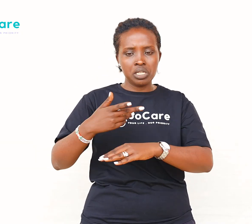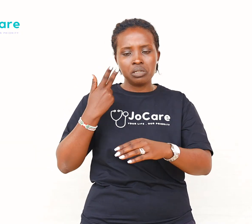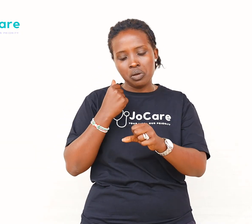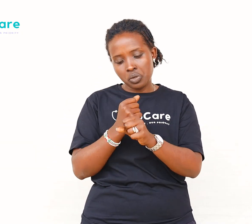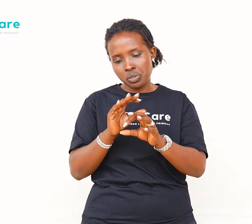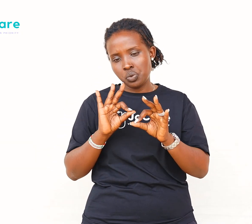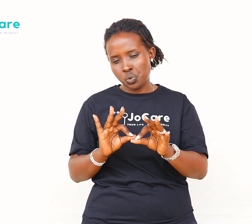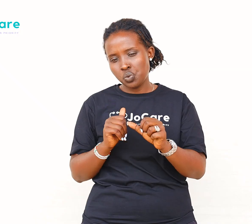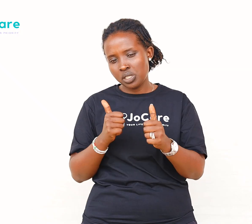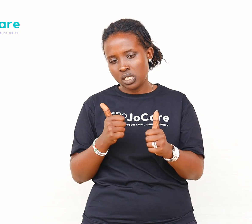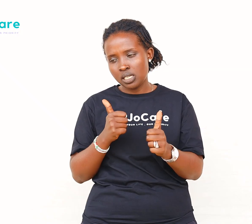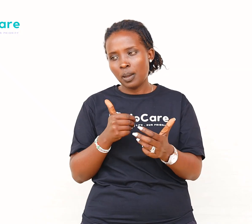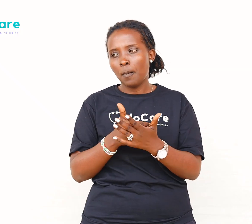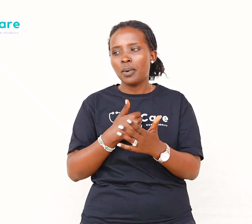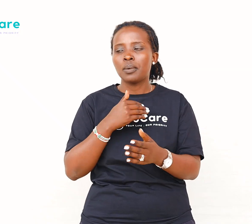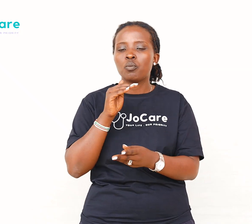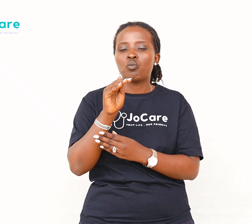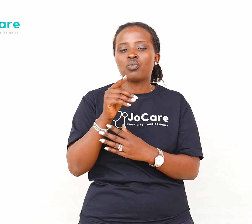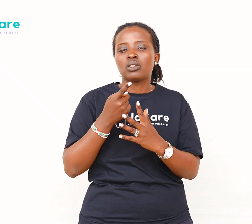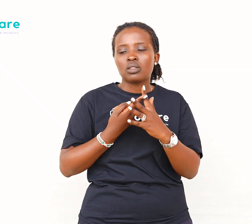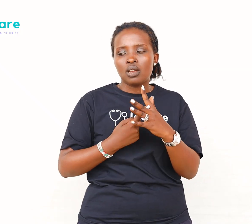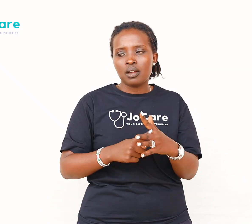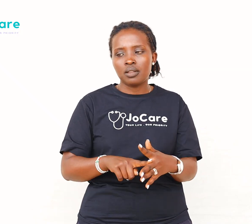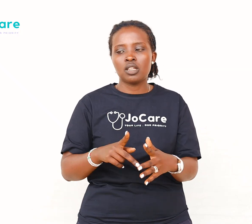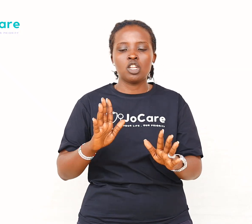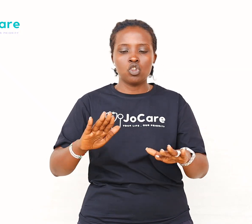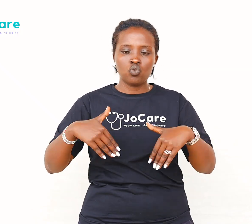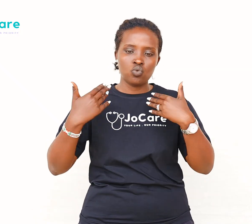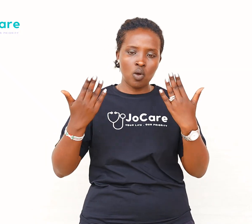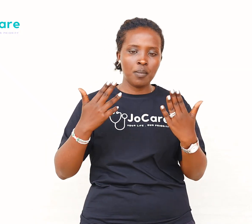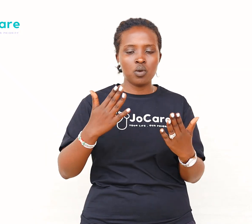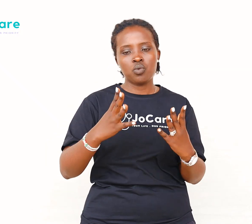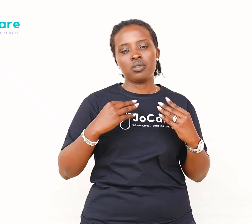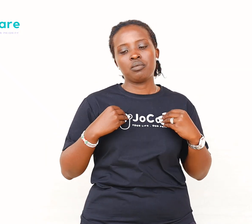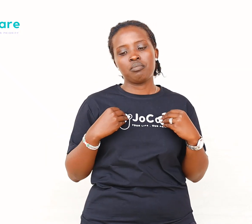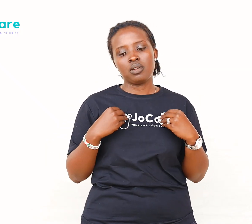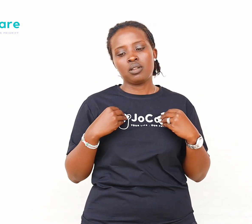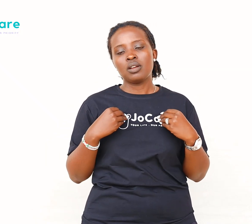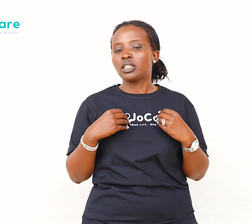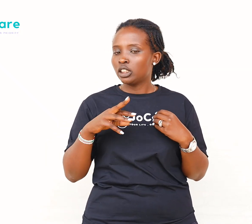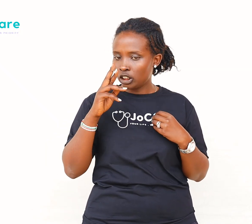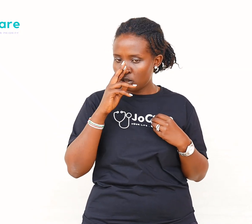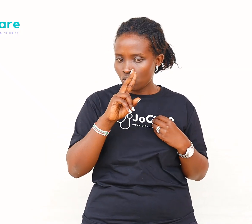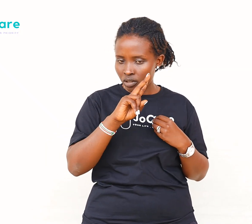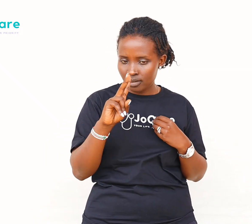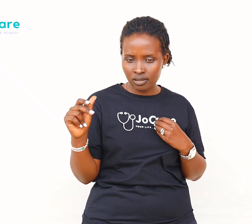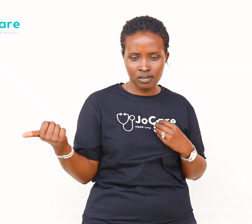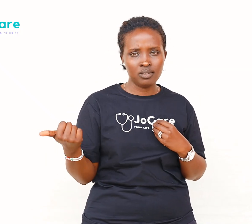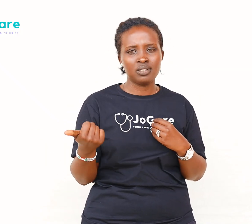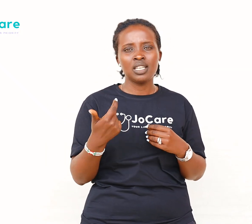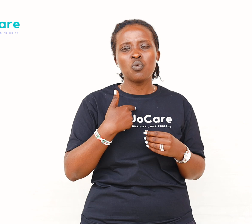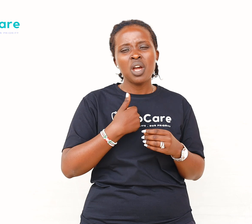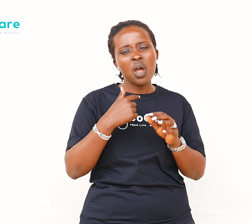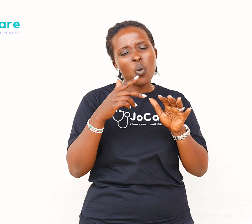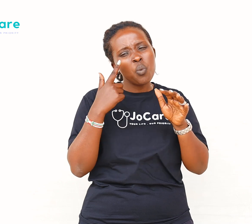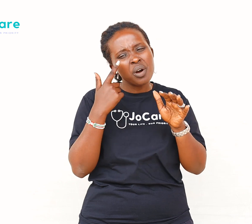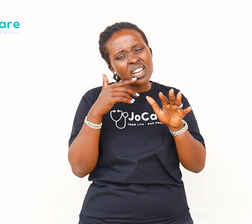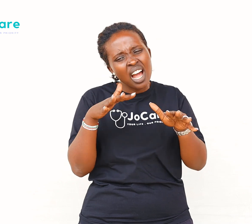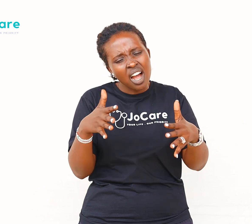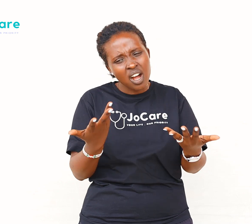nabigarutseho nkitangira, noneho ugahitamo ugakoresha. Ikindi kintu rero, hari igihe usanga hari uburyo ushobora